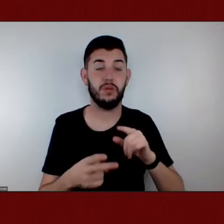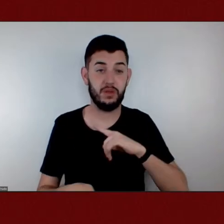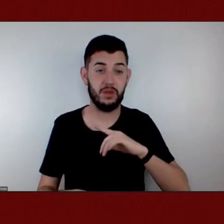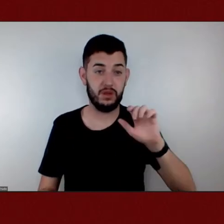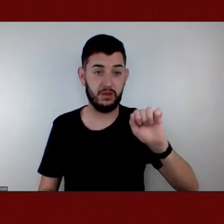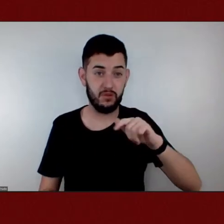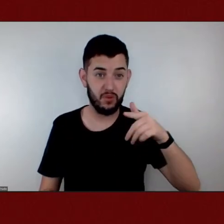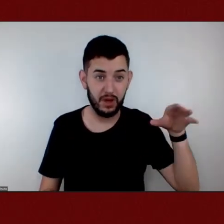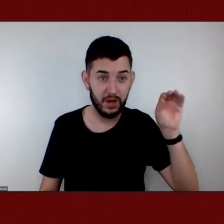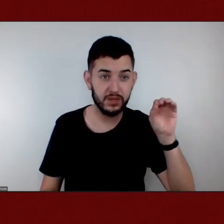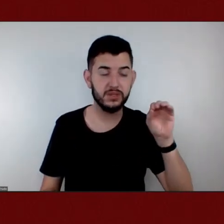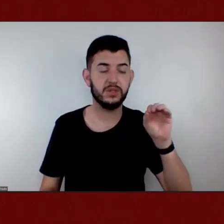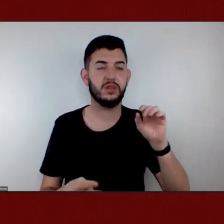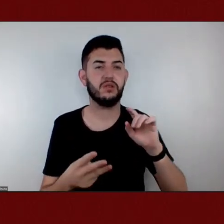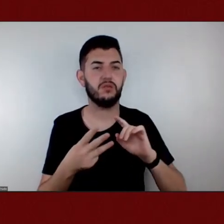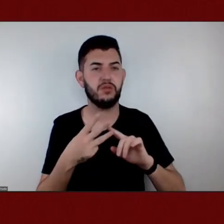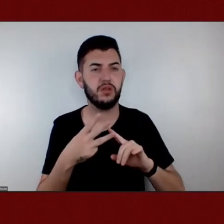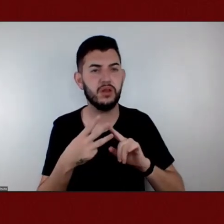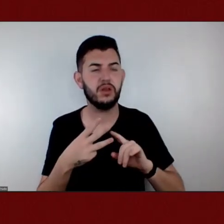de uma